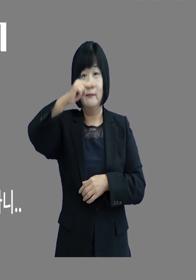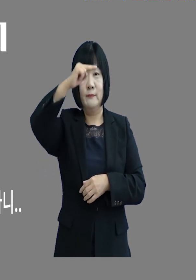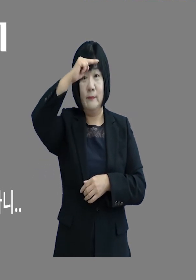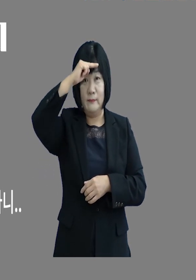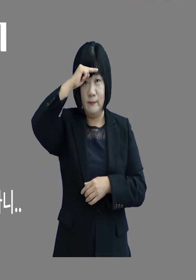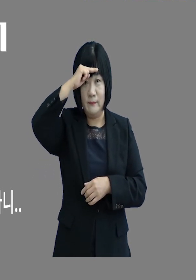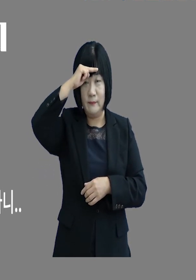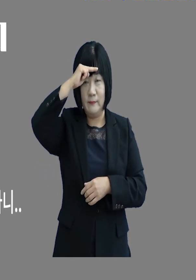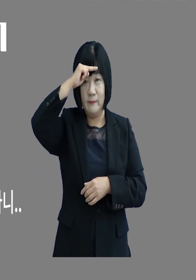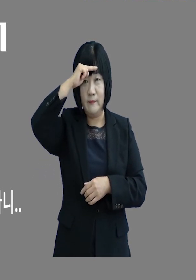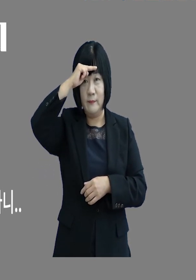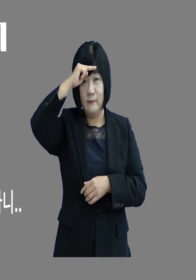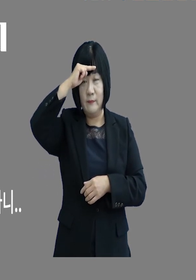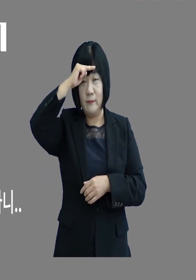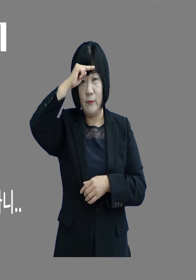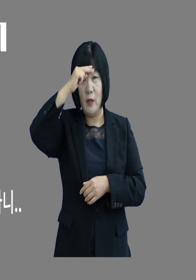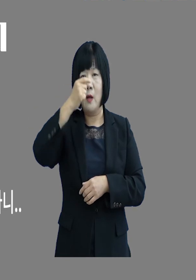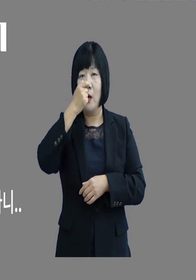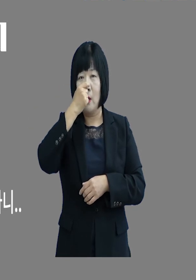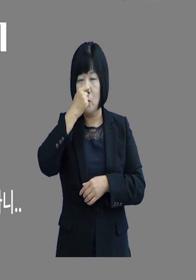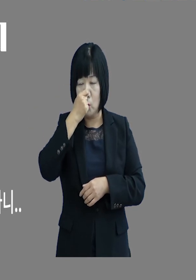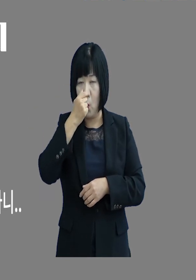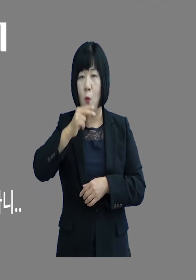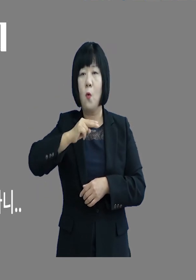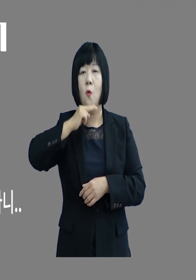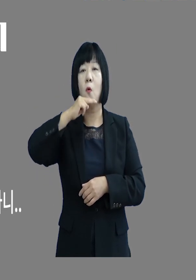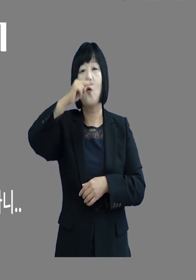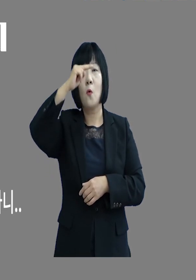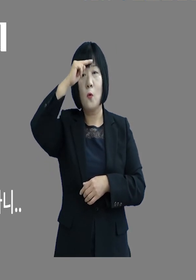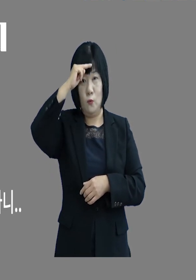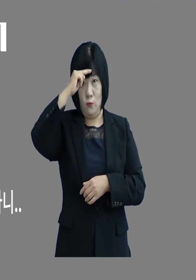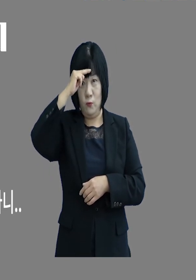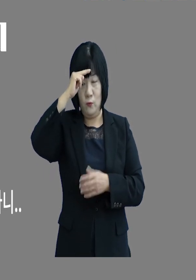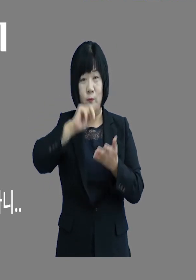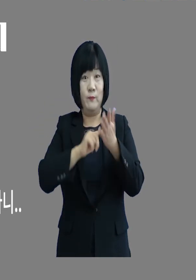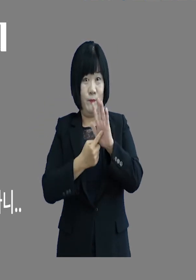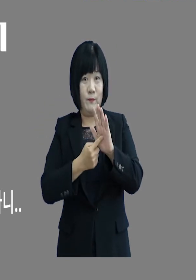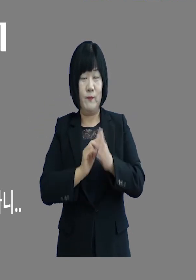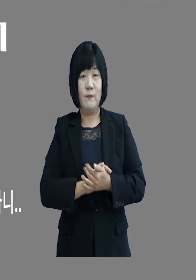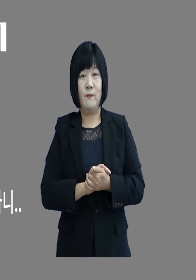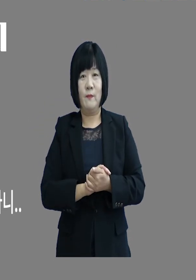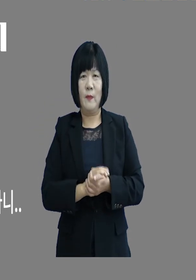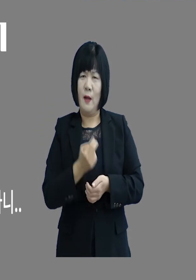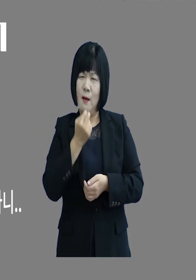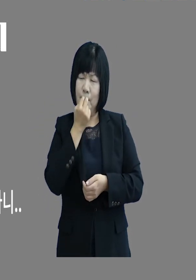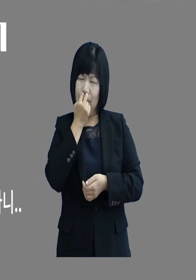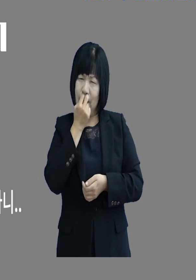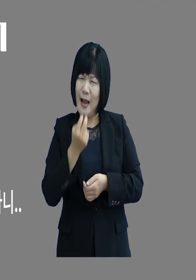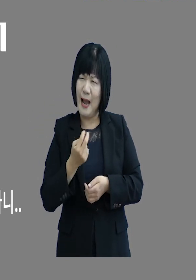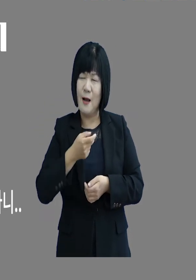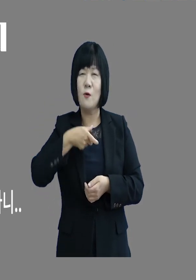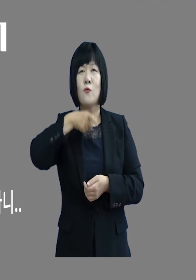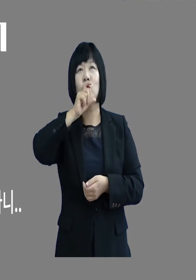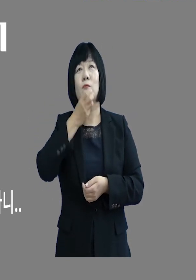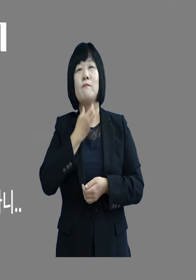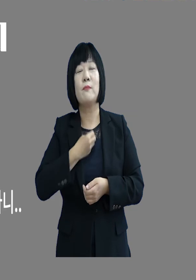펴서 턱부터 이마 위까지 올리는 동작이 소주를 가리킵니다. 냄새가 지독한 술을 마시고 취기가